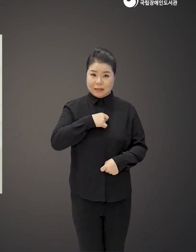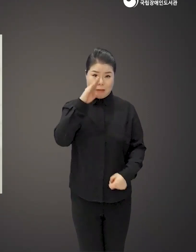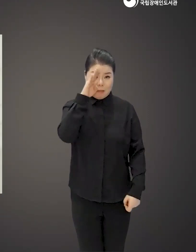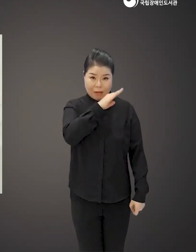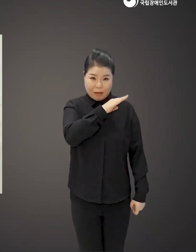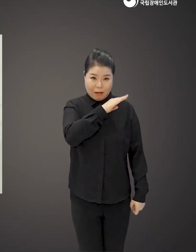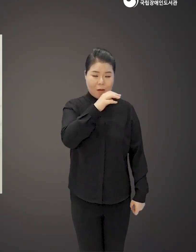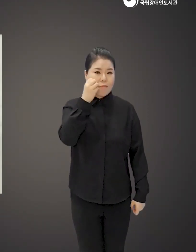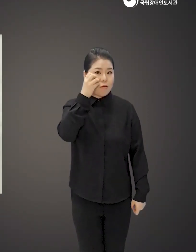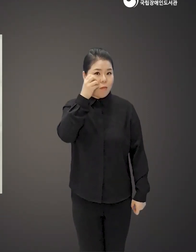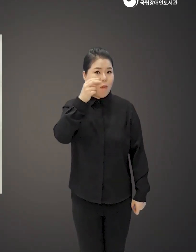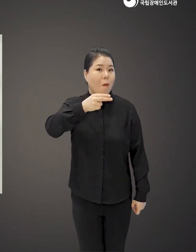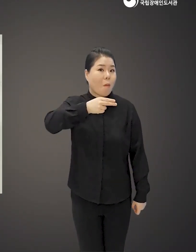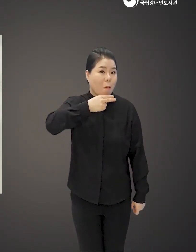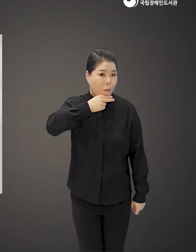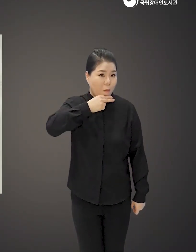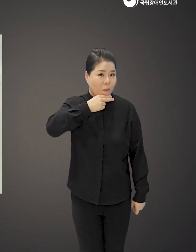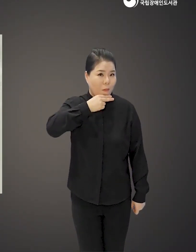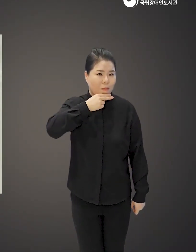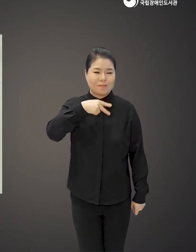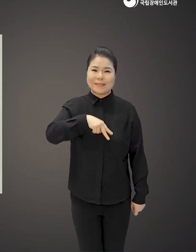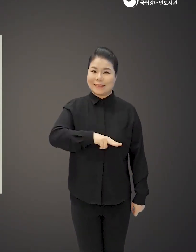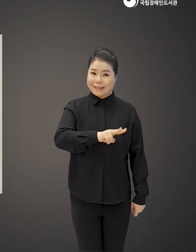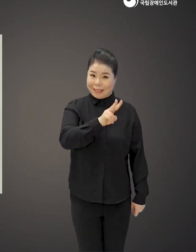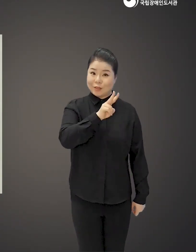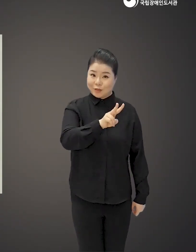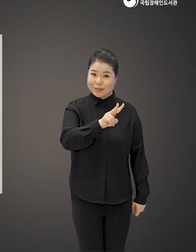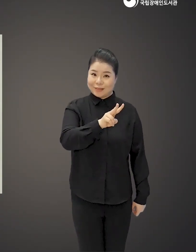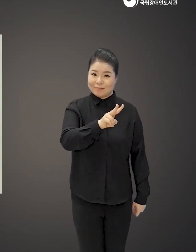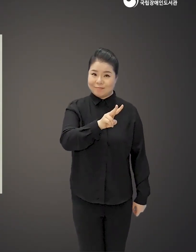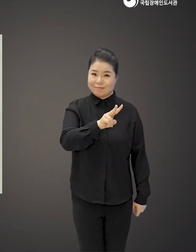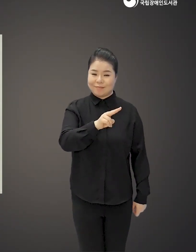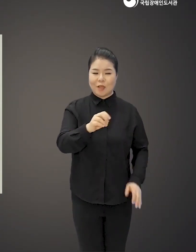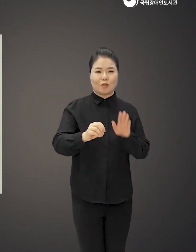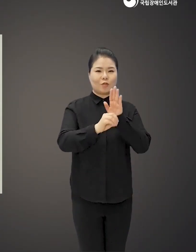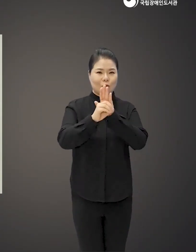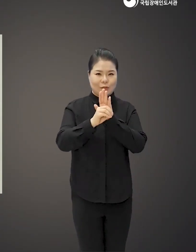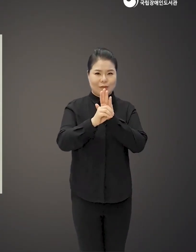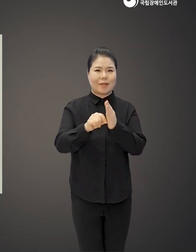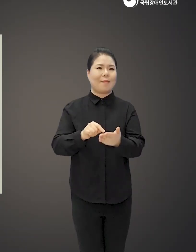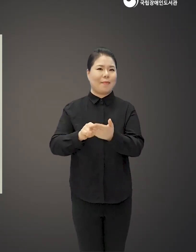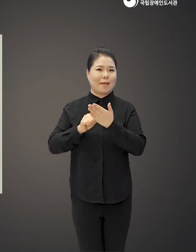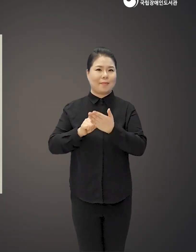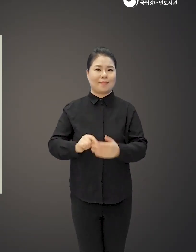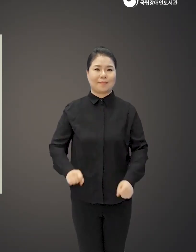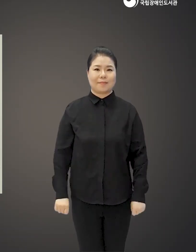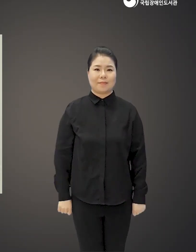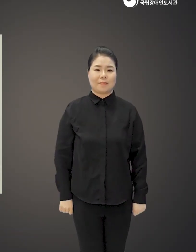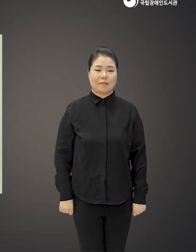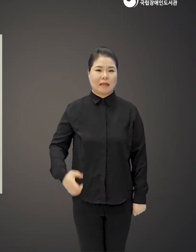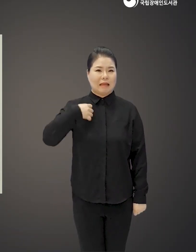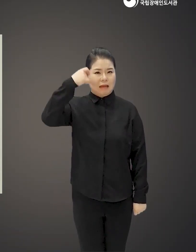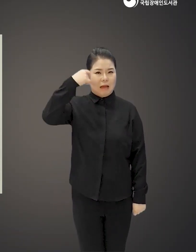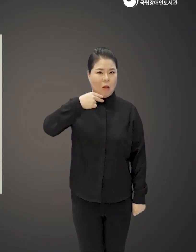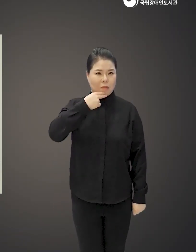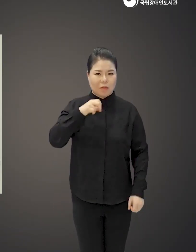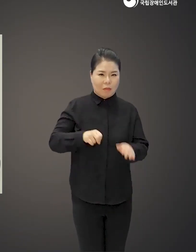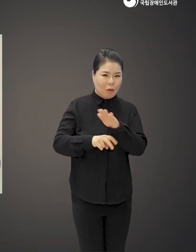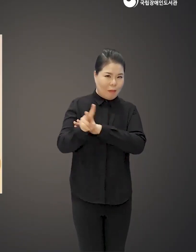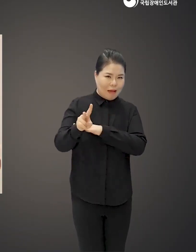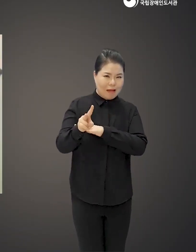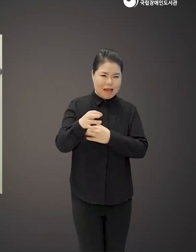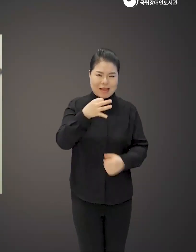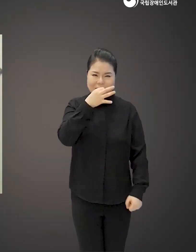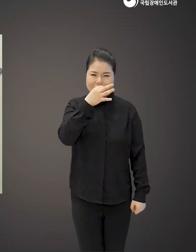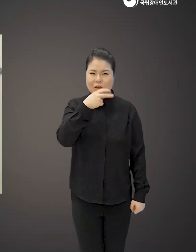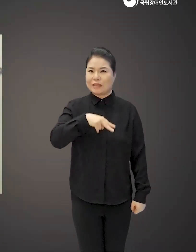당연히 진실은 사악하지도 신비롭지도 않아서 쌍둥이는 곧 뉴올리언스에 나타났다. 책임감 없이